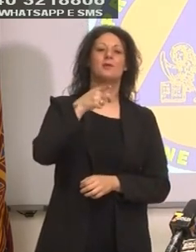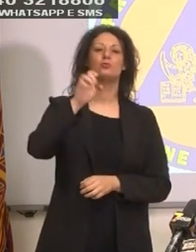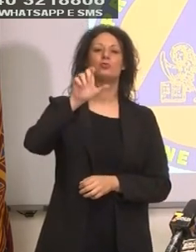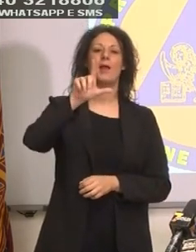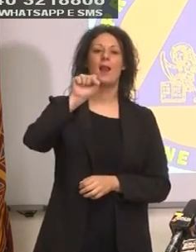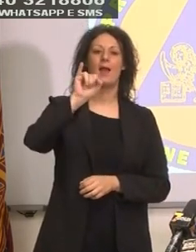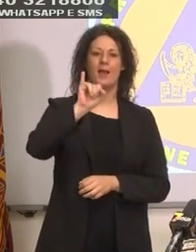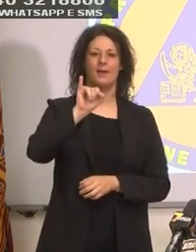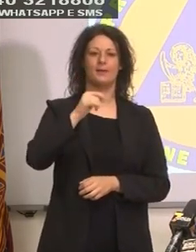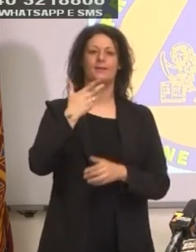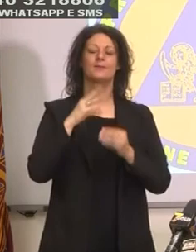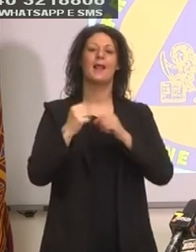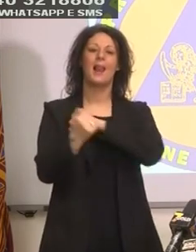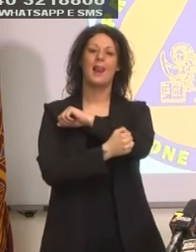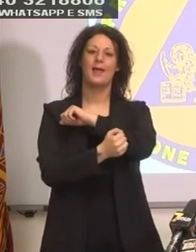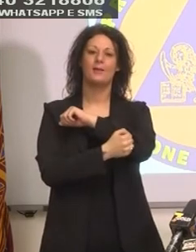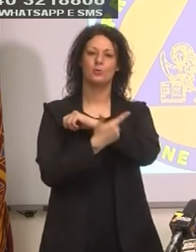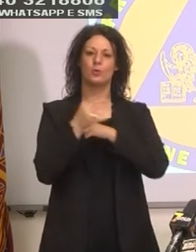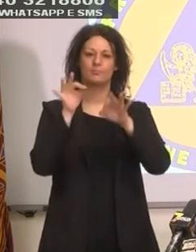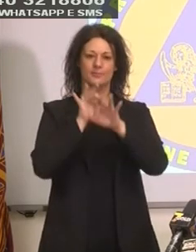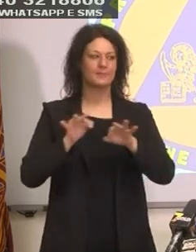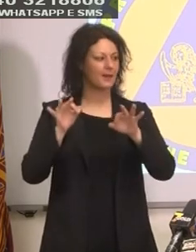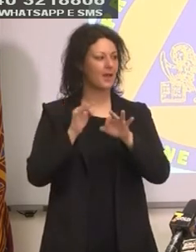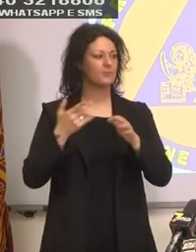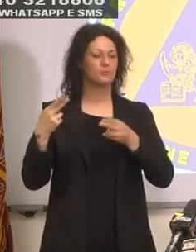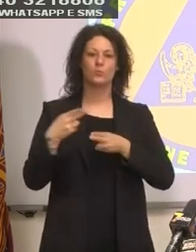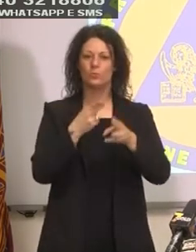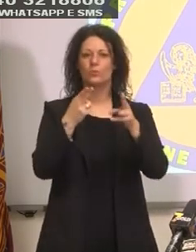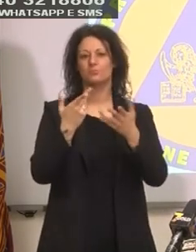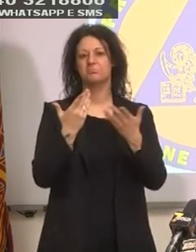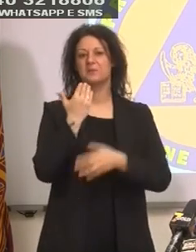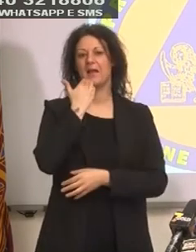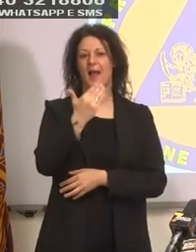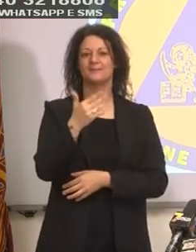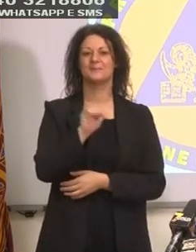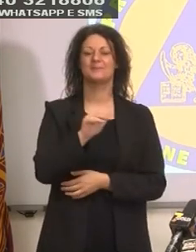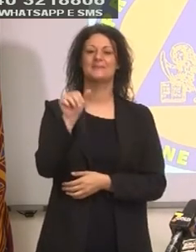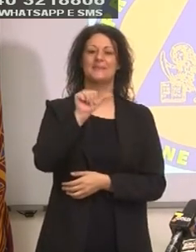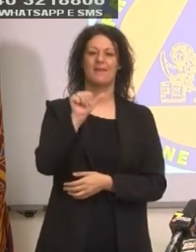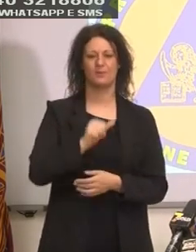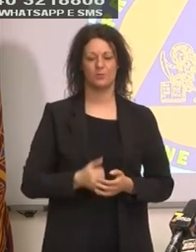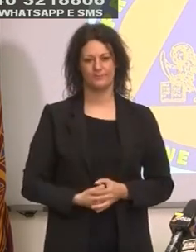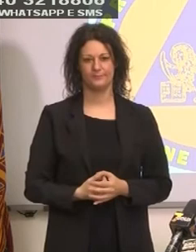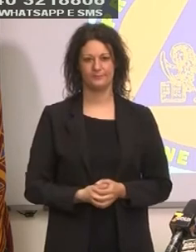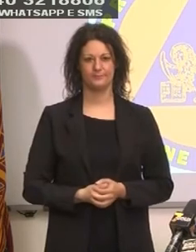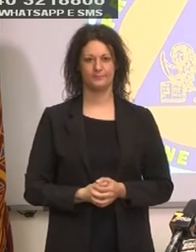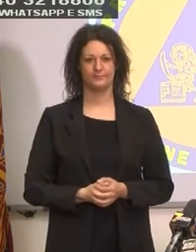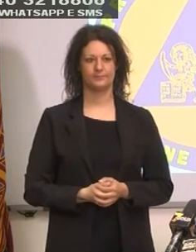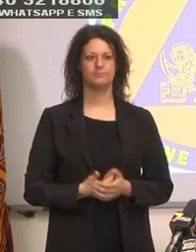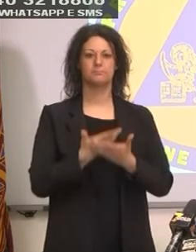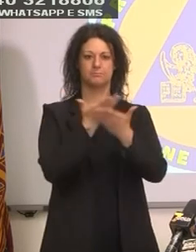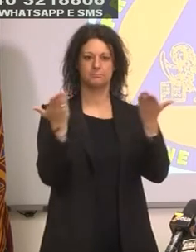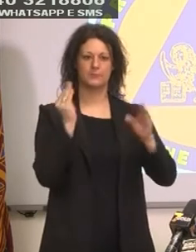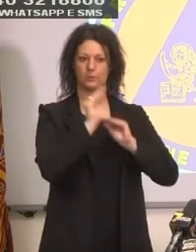qui, tutto fatto in legno con i fiumi, e quindi grazie anche a Stefano. E passerei la parola per le